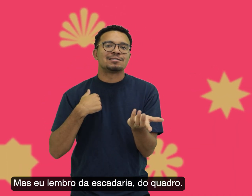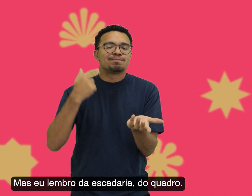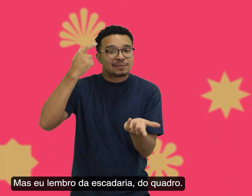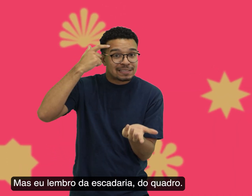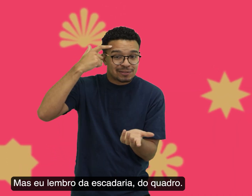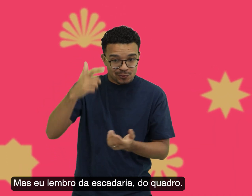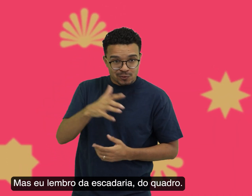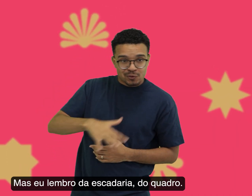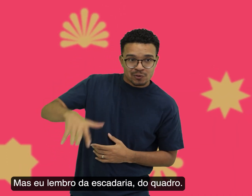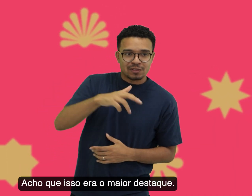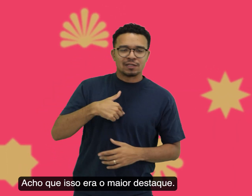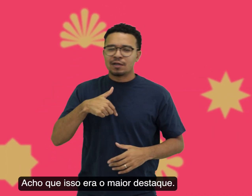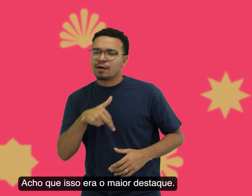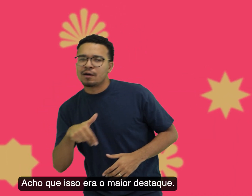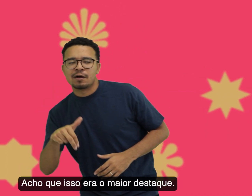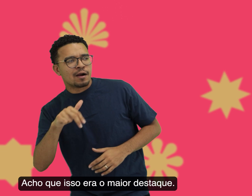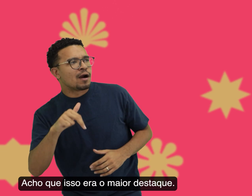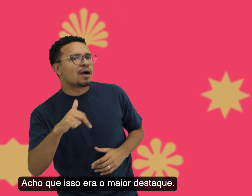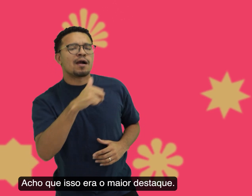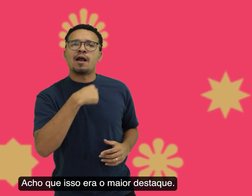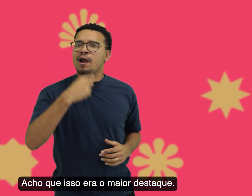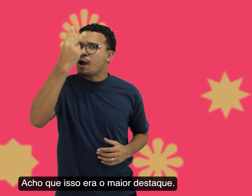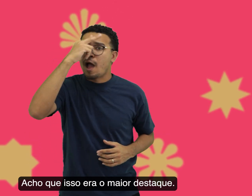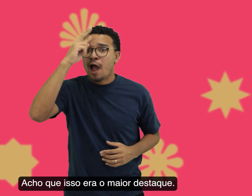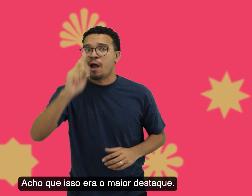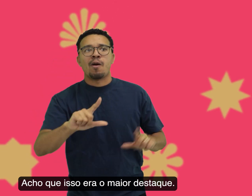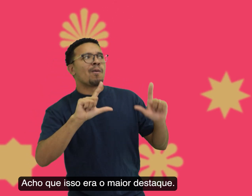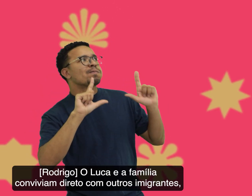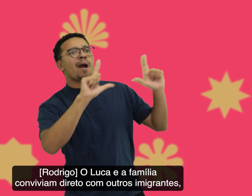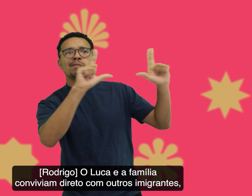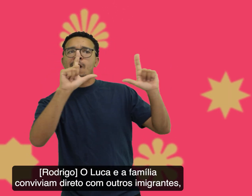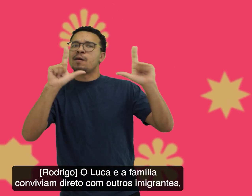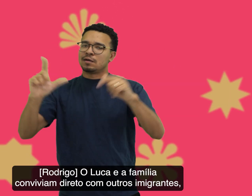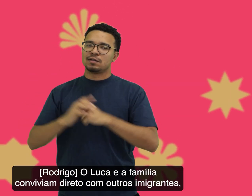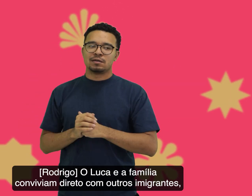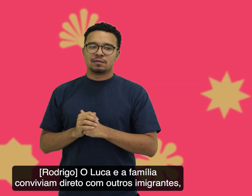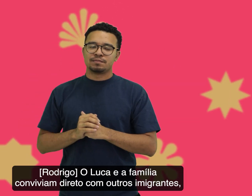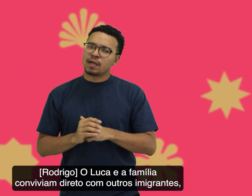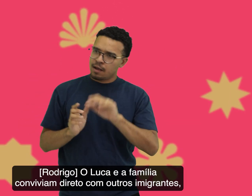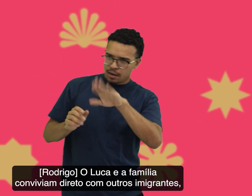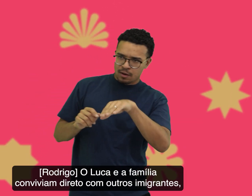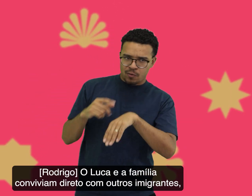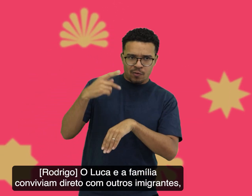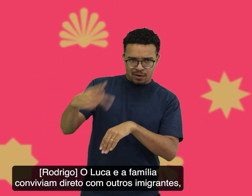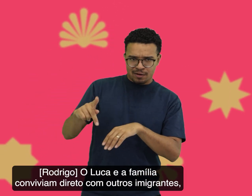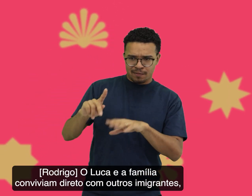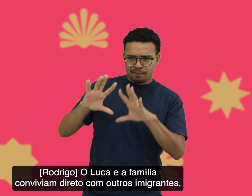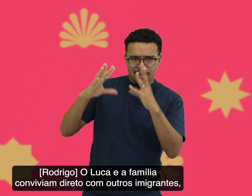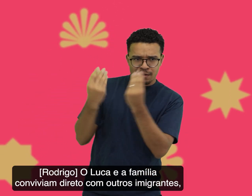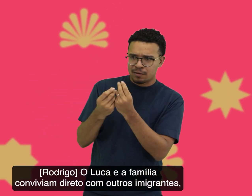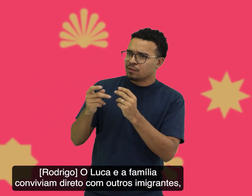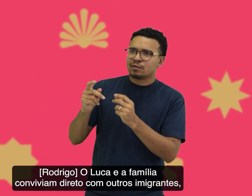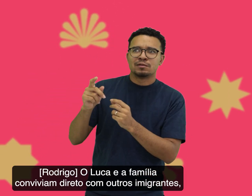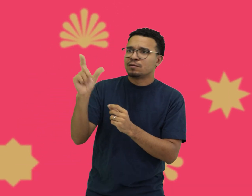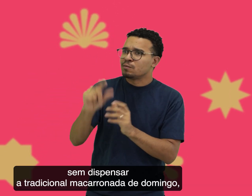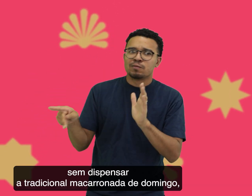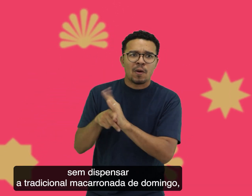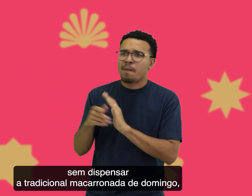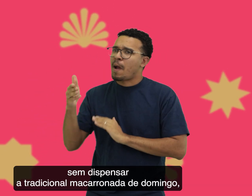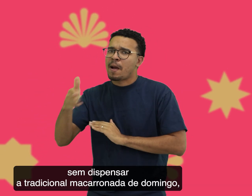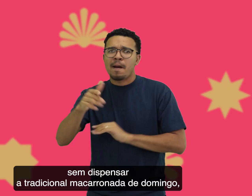lembro da escadaria, né, do quadro, acho que isso era o maior destaque, assim. O Luca e a família conviviam direto com